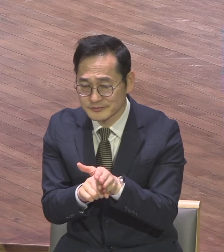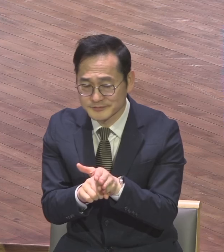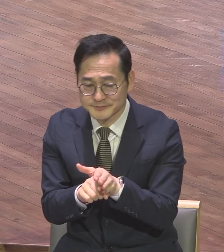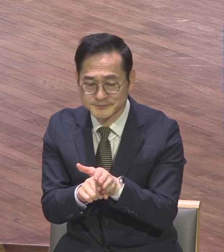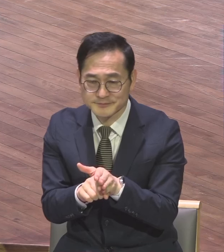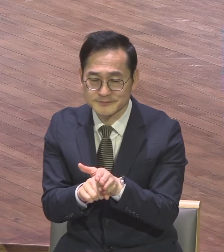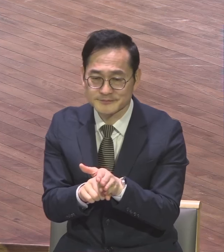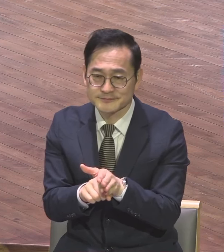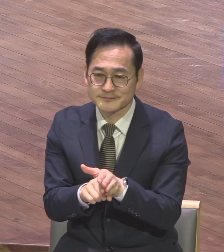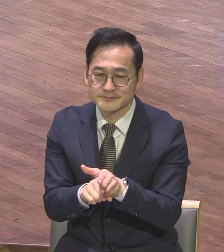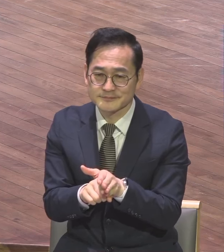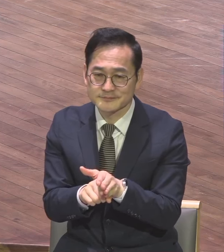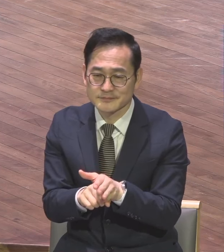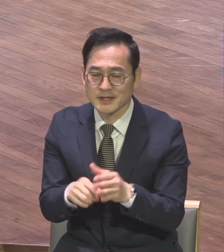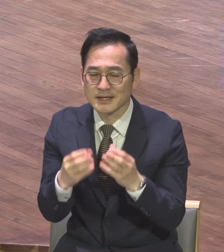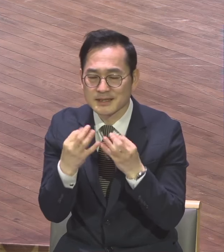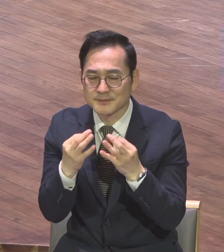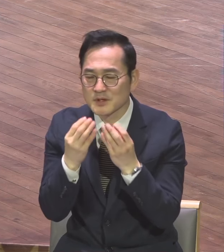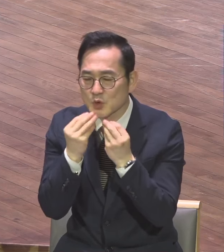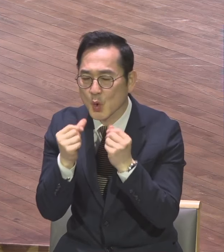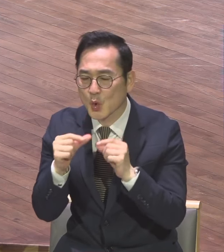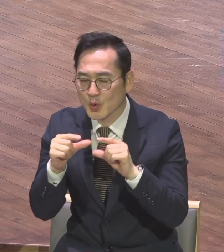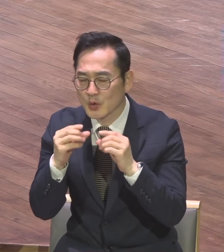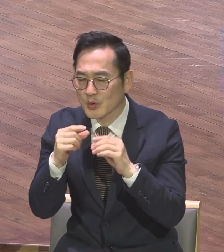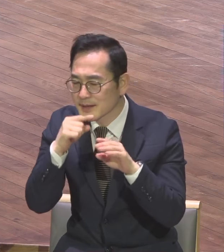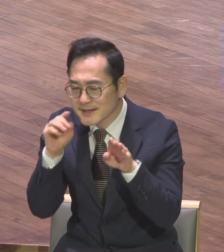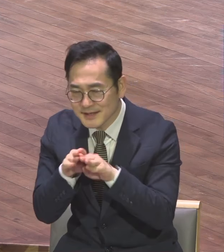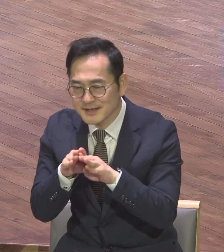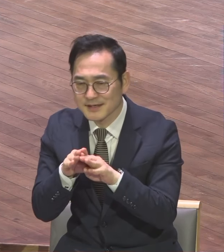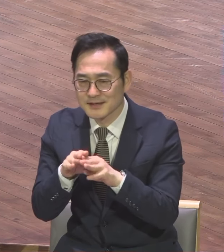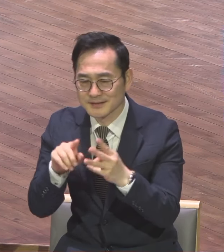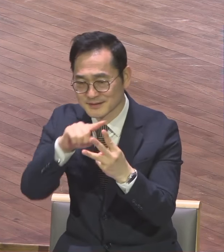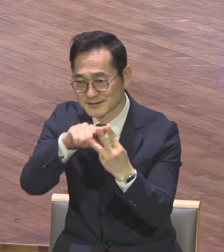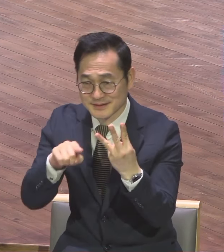위해서 검토할 시대를 열었다는 것입니다. 검토할 시대.